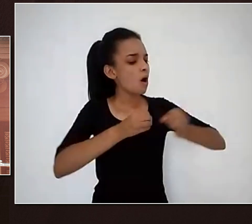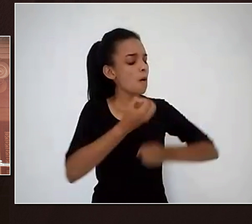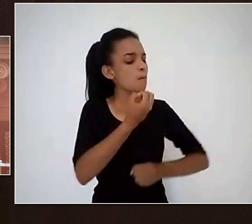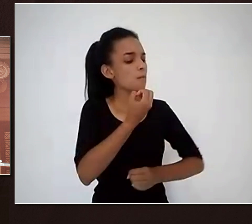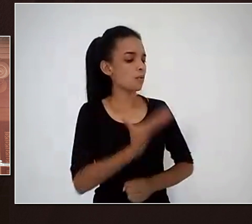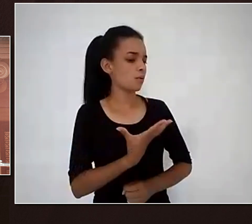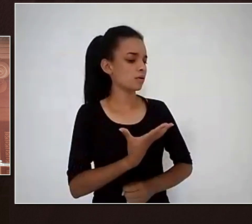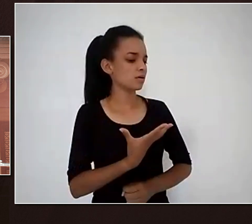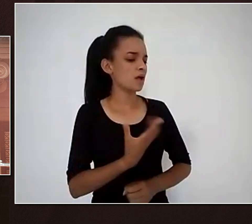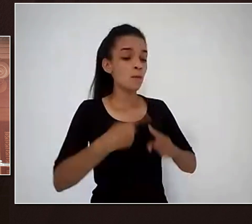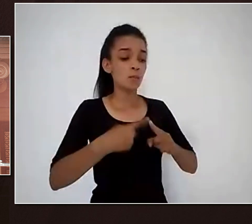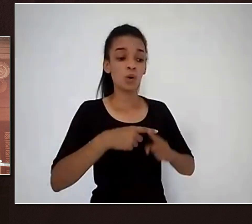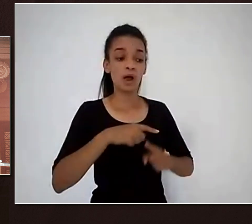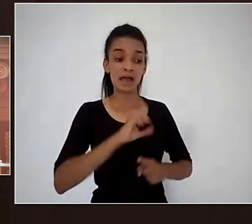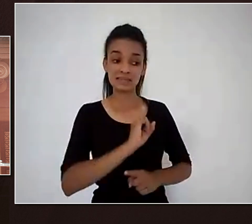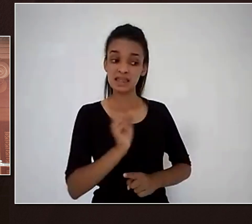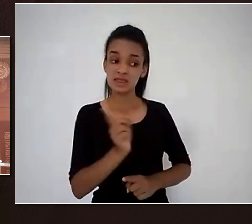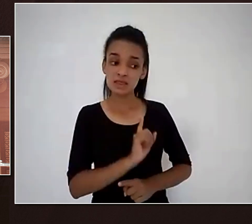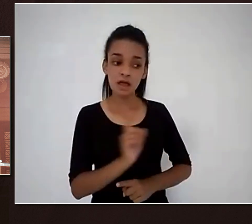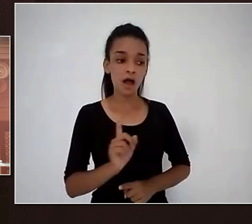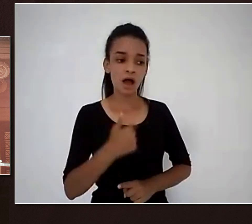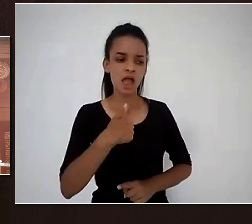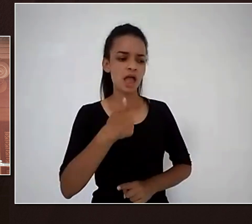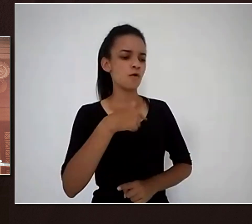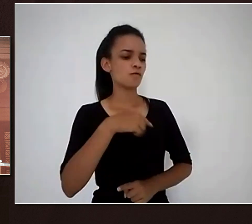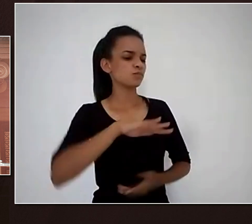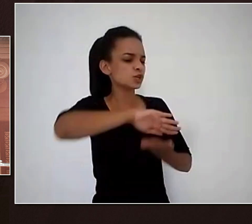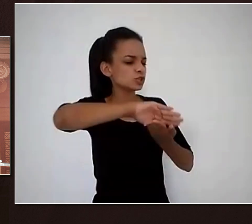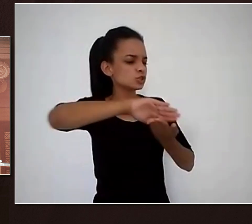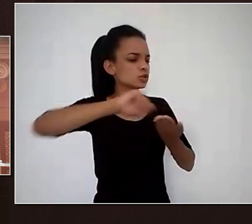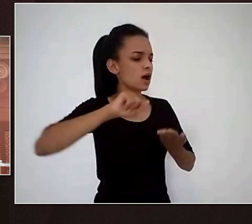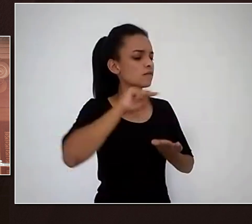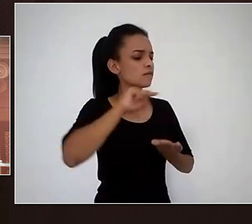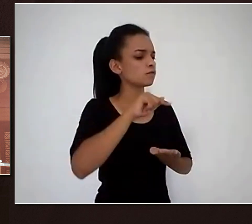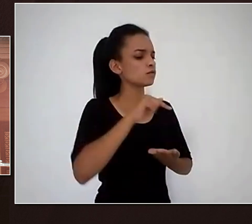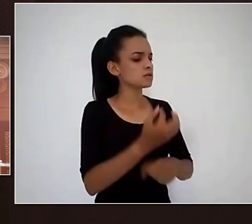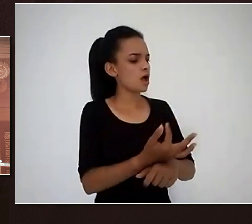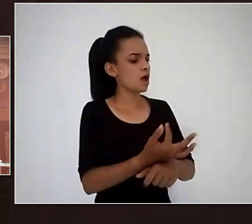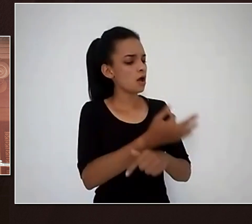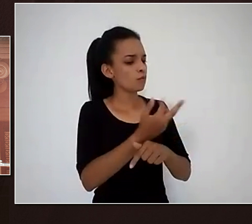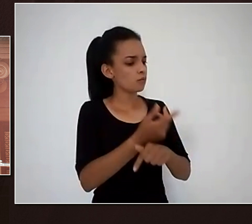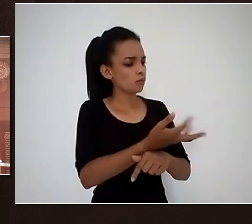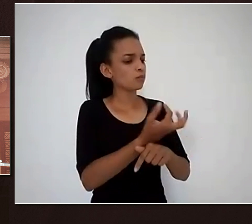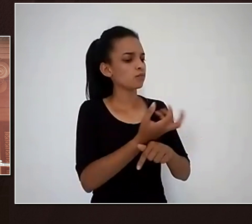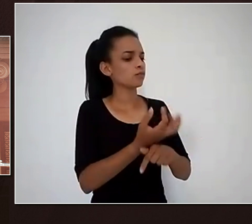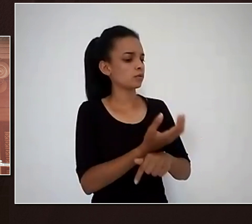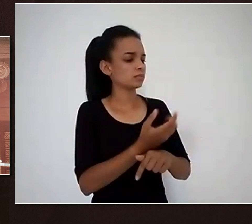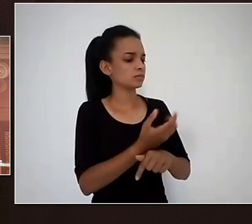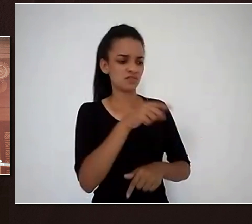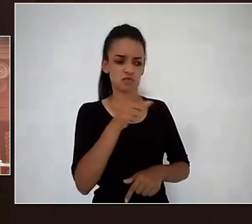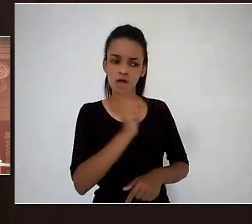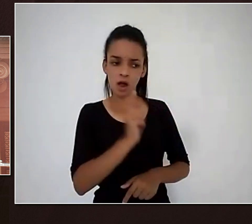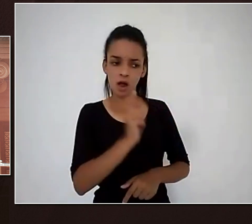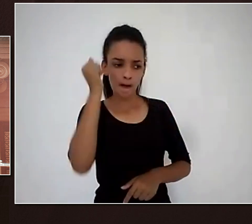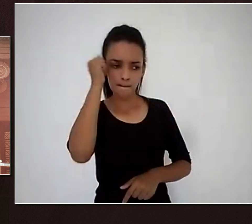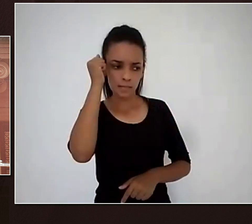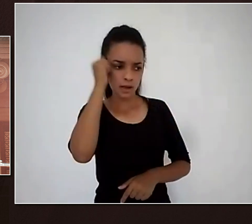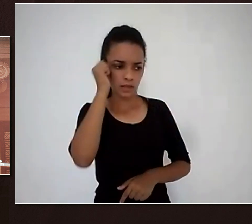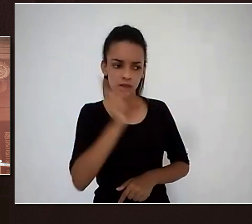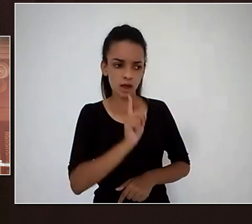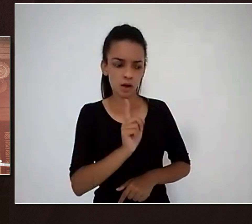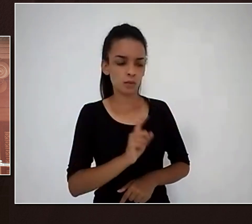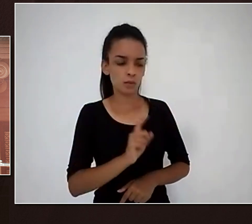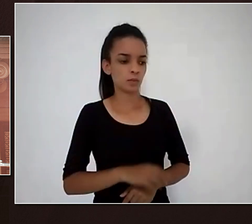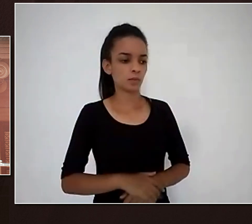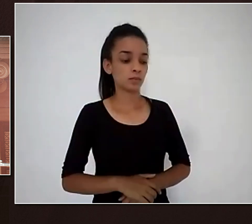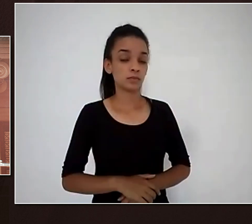do seu lugar o teu candeeiro, caso não te arrependas. O problema, né,